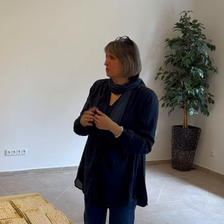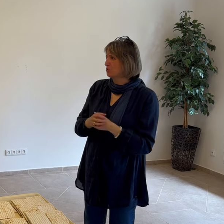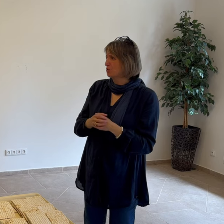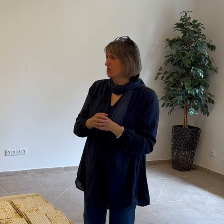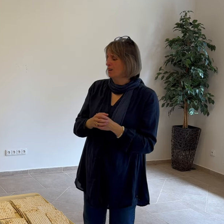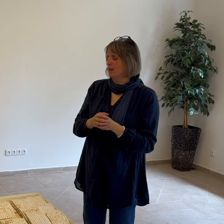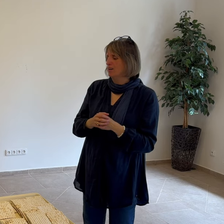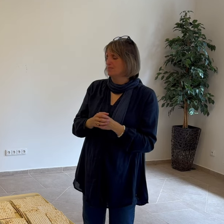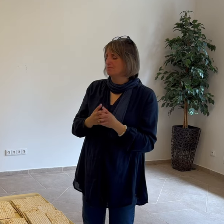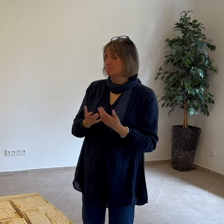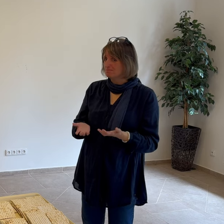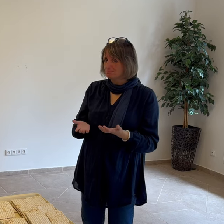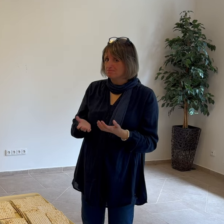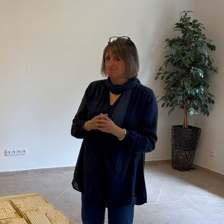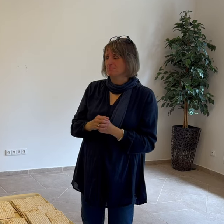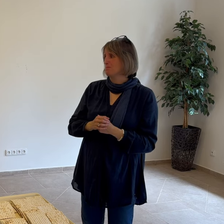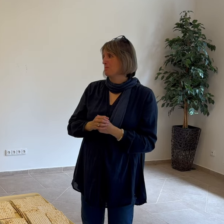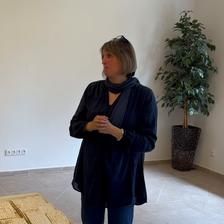Krista